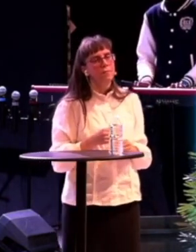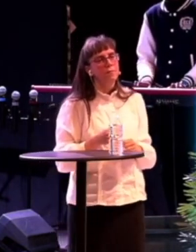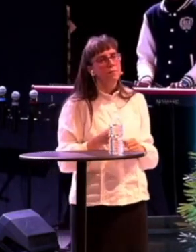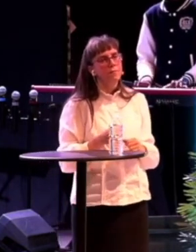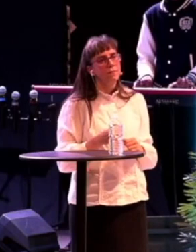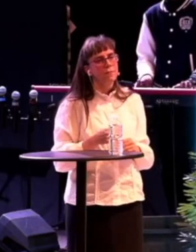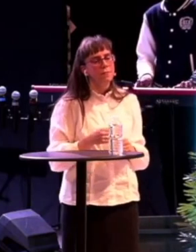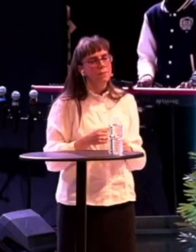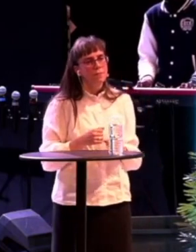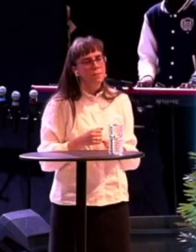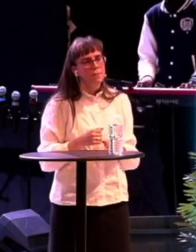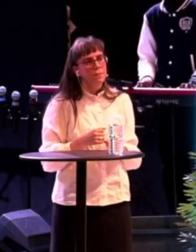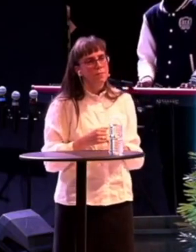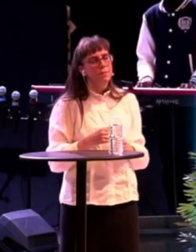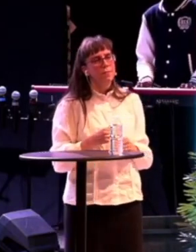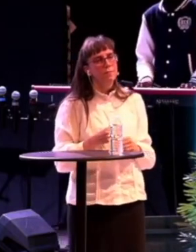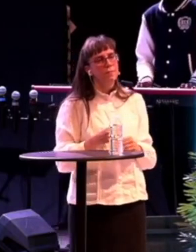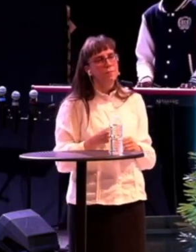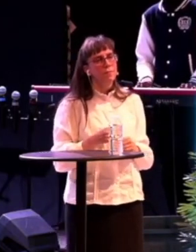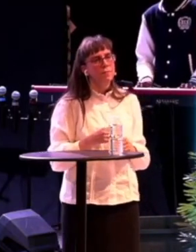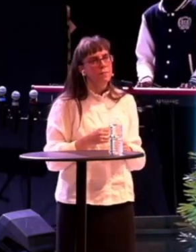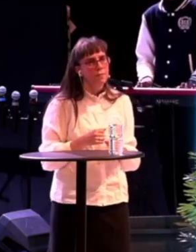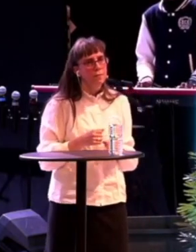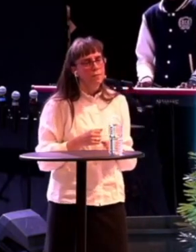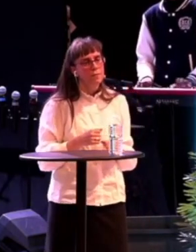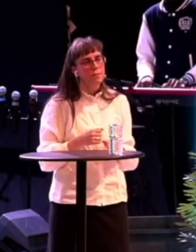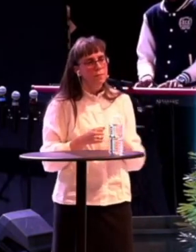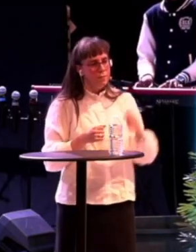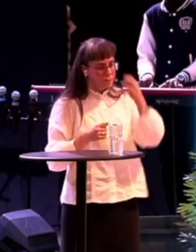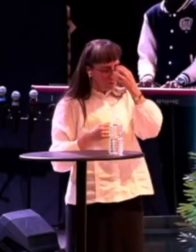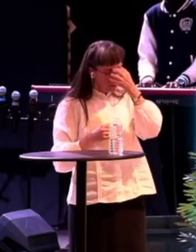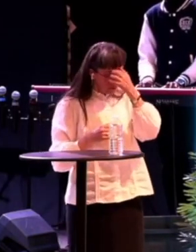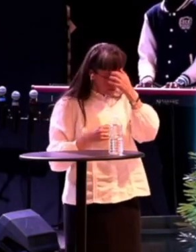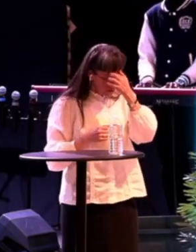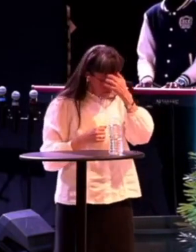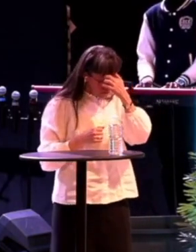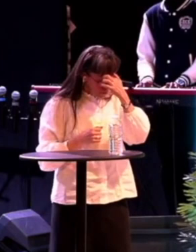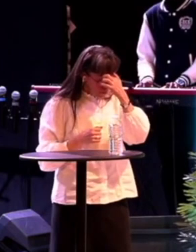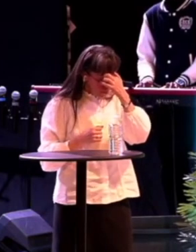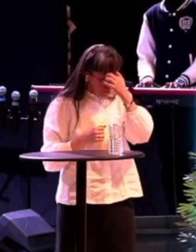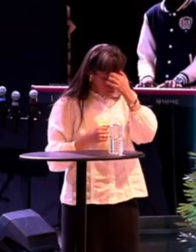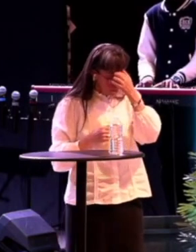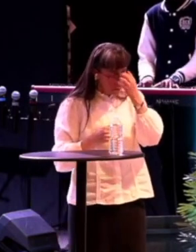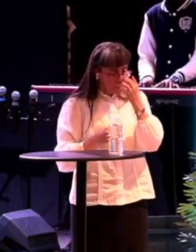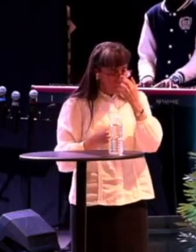feu. Sur sa tête se trouvent plusieurs diadèmes. Il porte un nom écrit que nul ne connaît, sinon